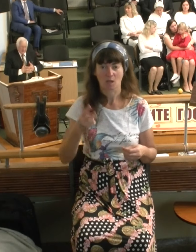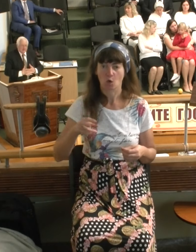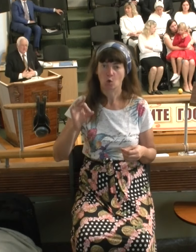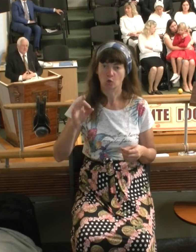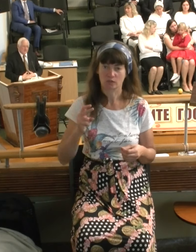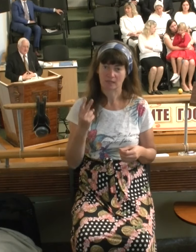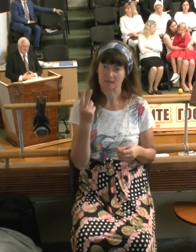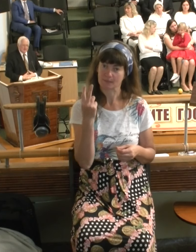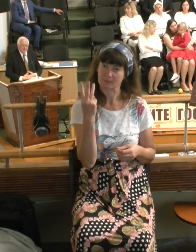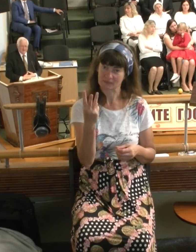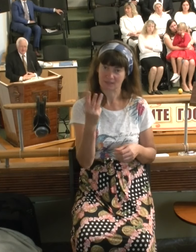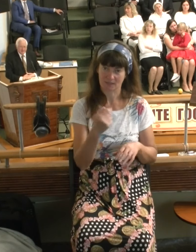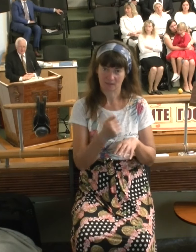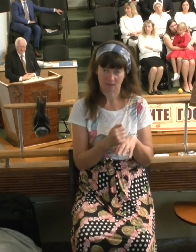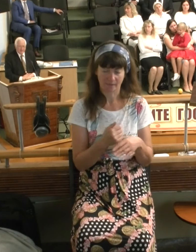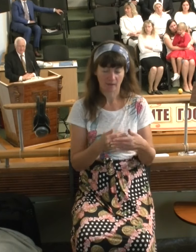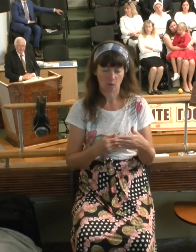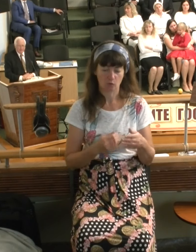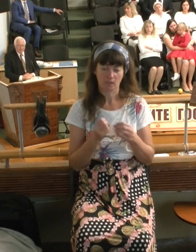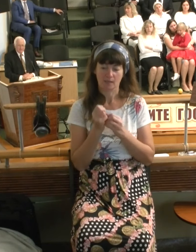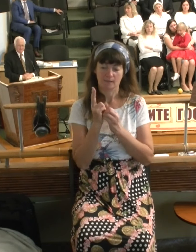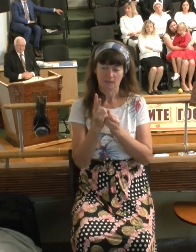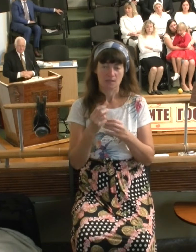глава, 13-15 стих.